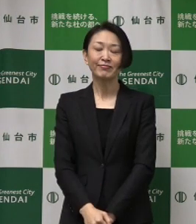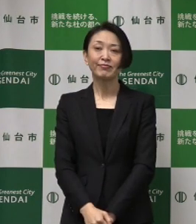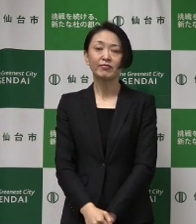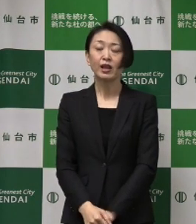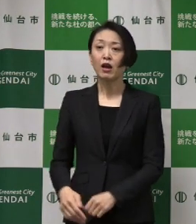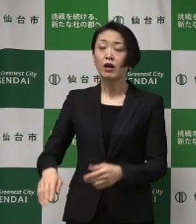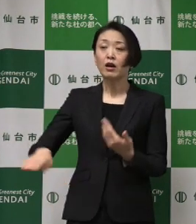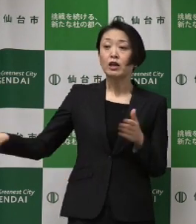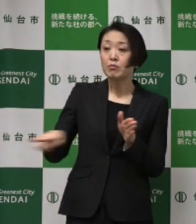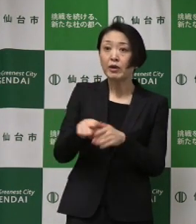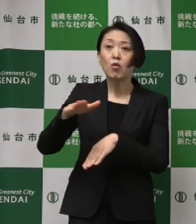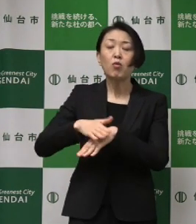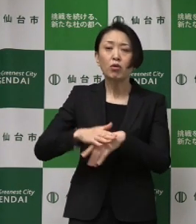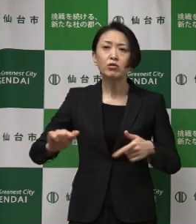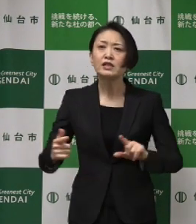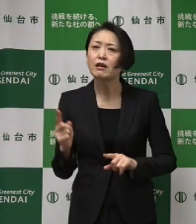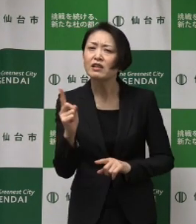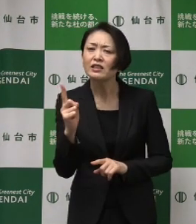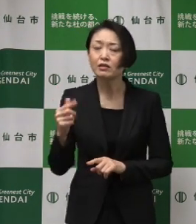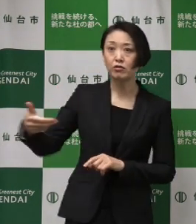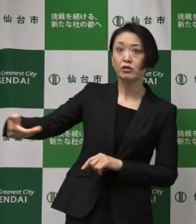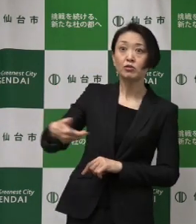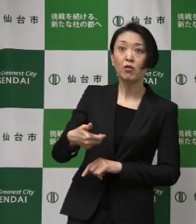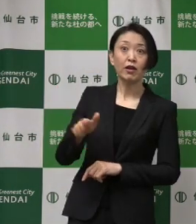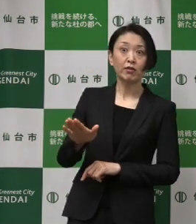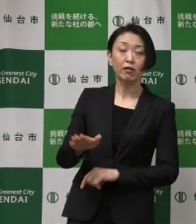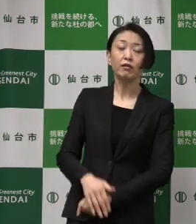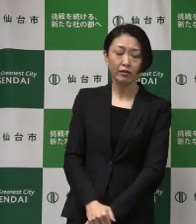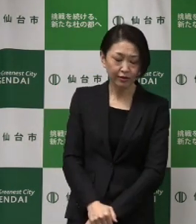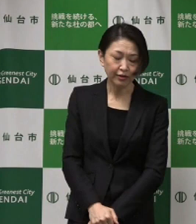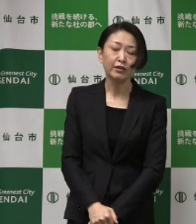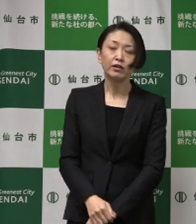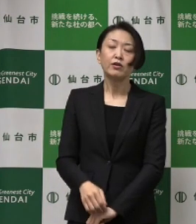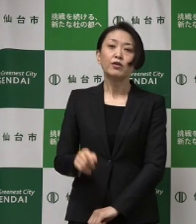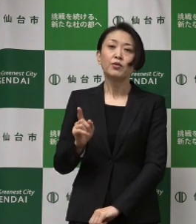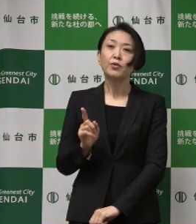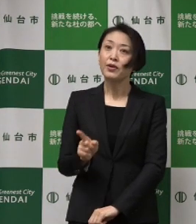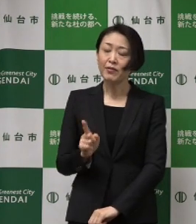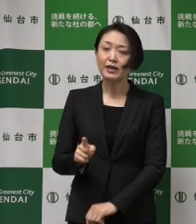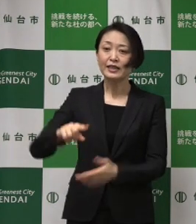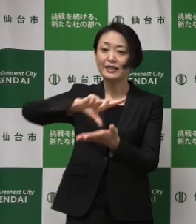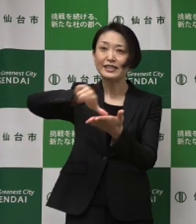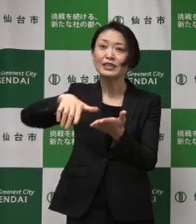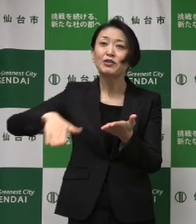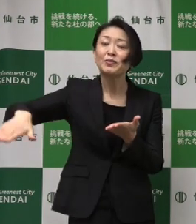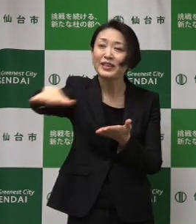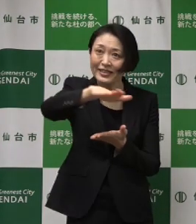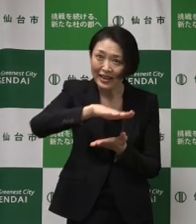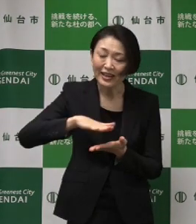うのかというふうなことですけれども、これは地域の皆さんたち